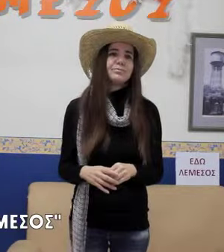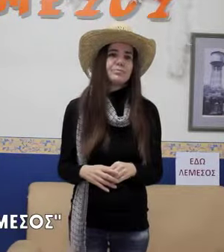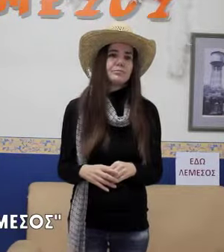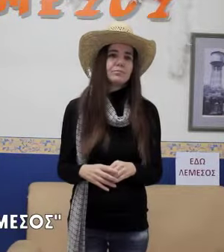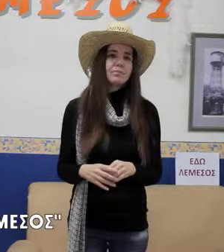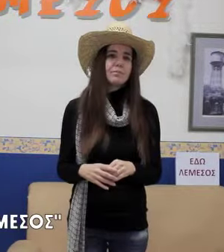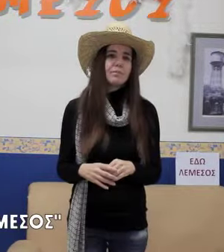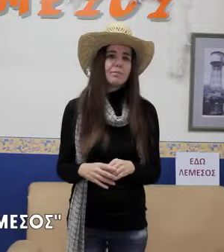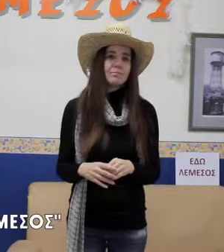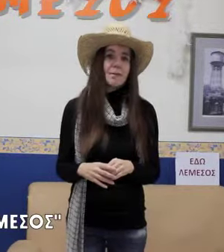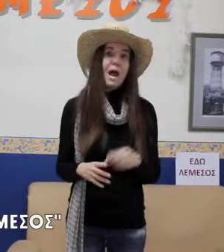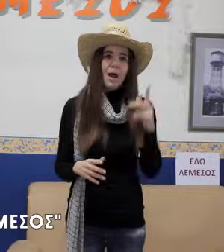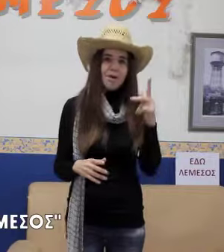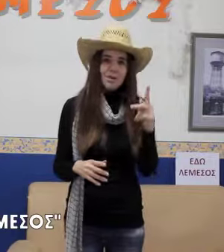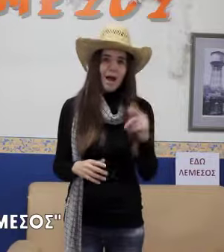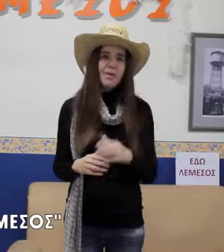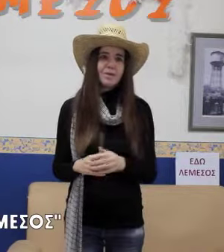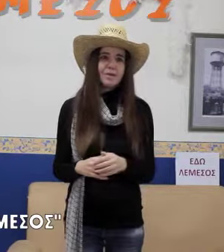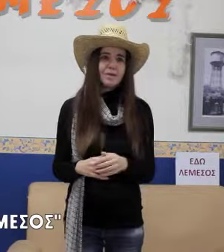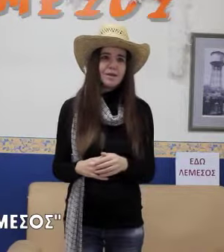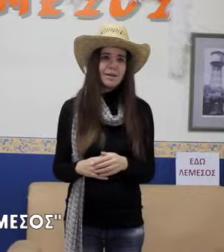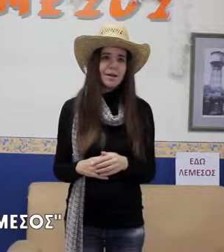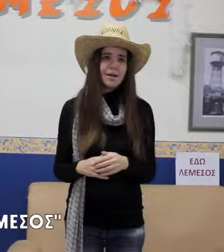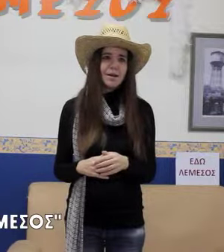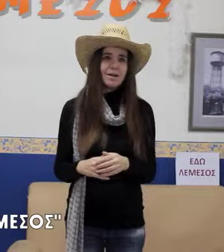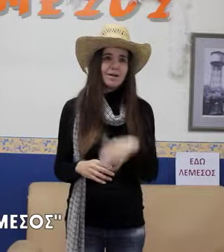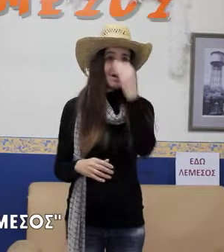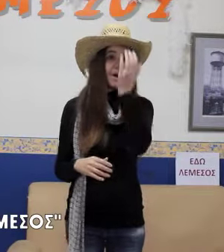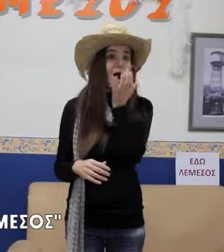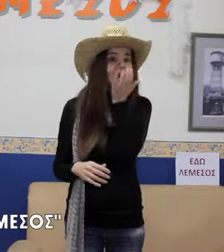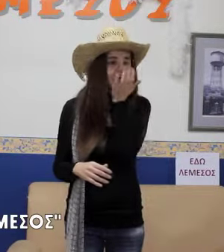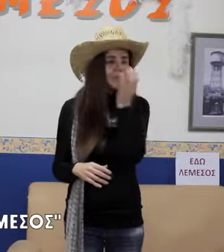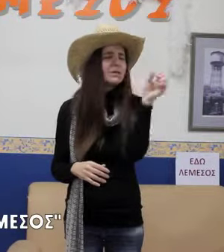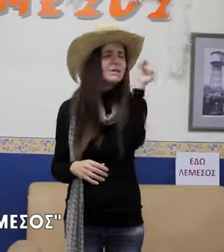με καντάδες και καρναβαλίστικα τραγούδια.